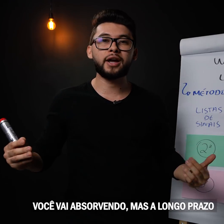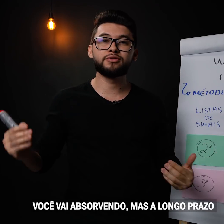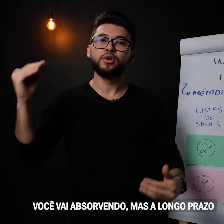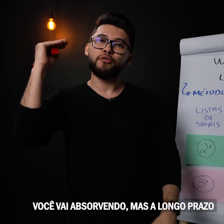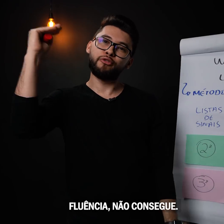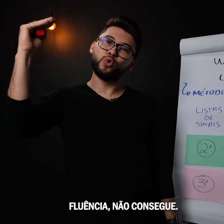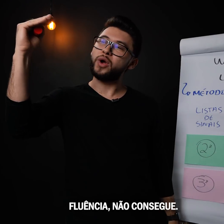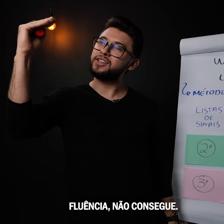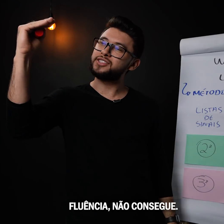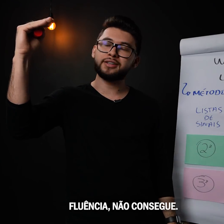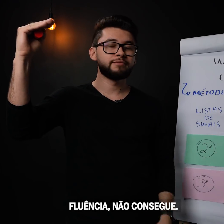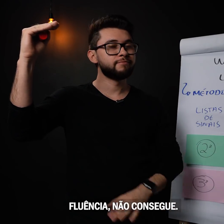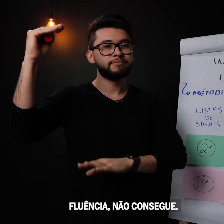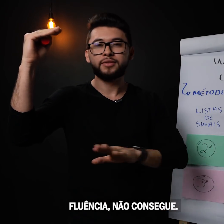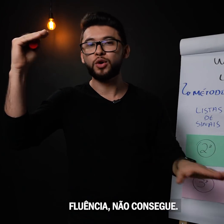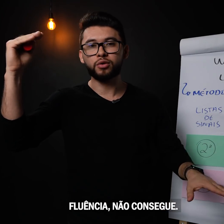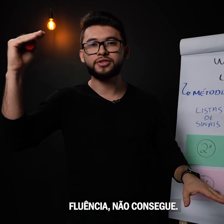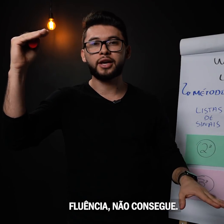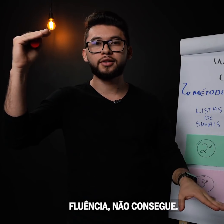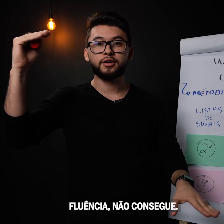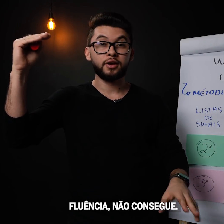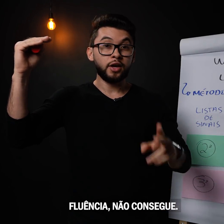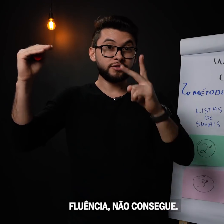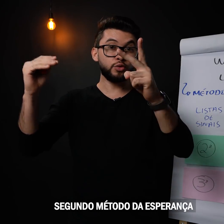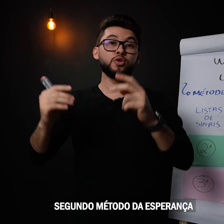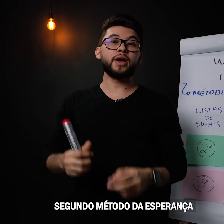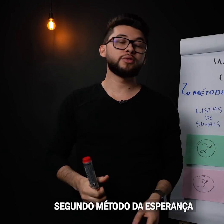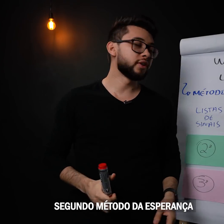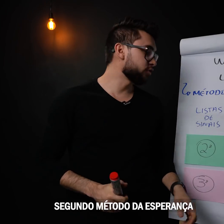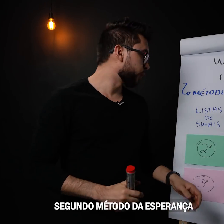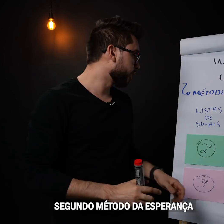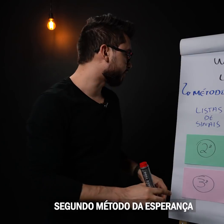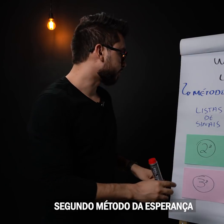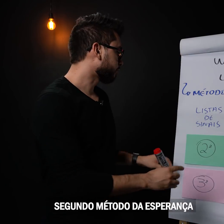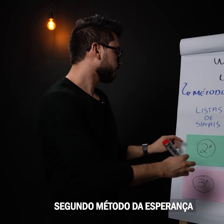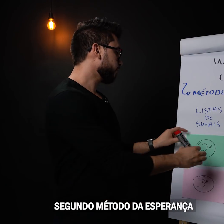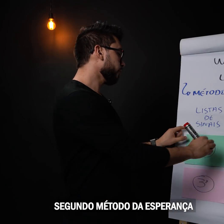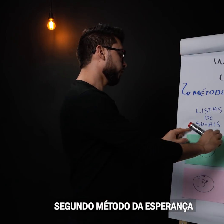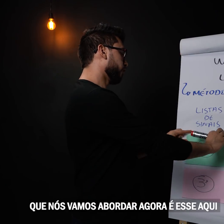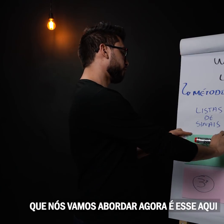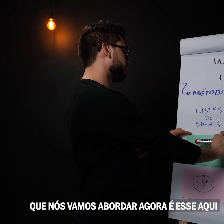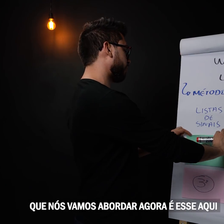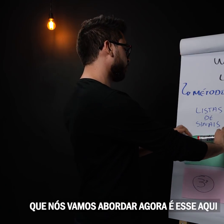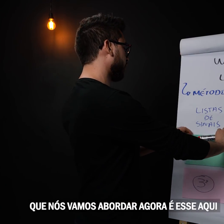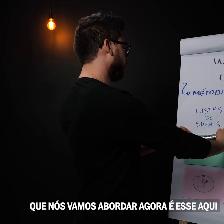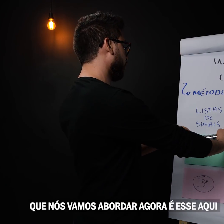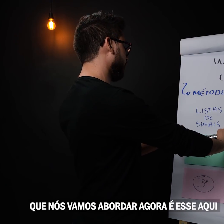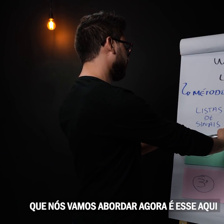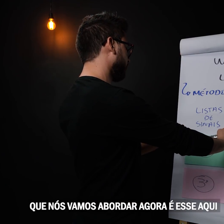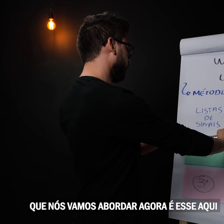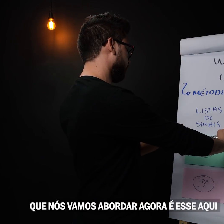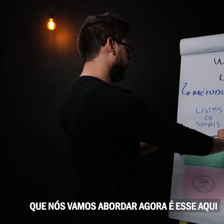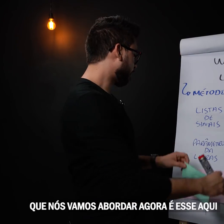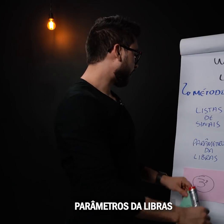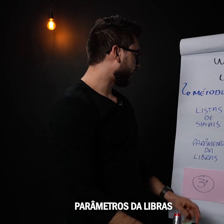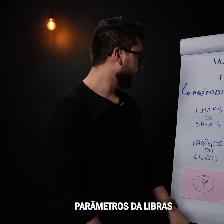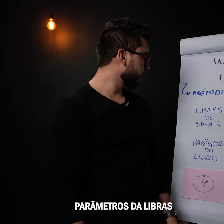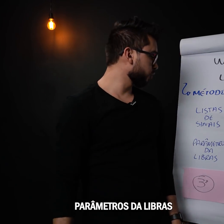prazo, fluência não consegue. Segundo método da esperança, que nós vamos abordar agora, é esse aqui, ó. Parâmetros